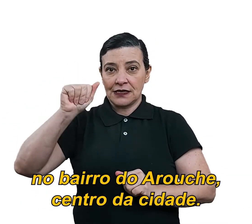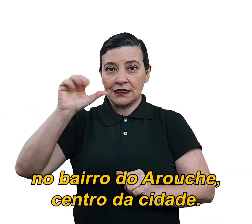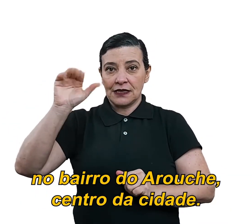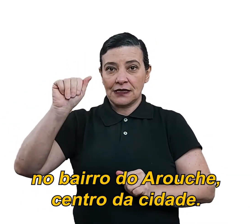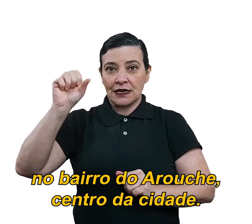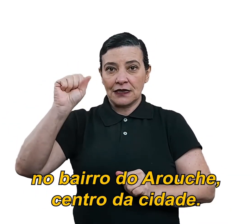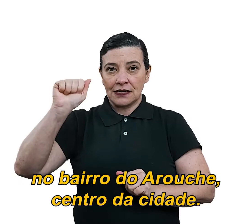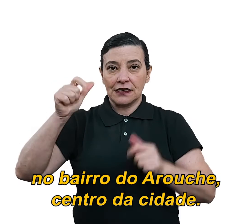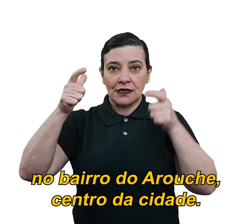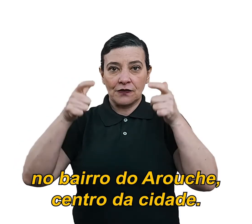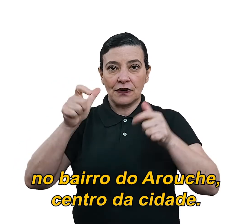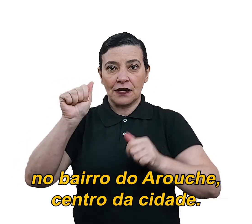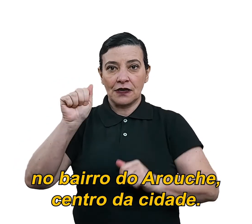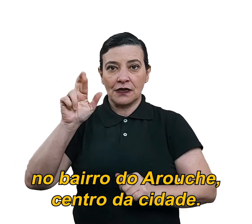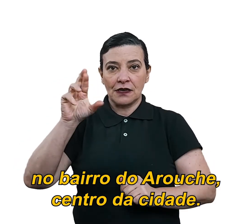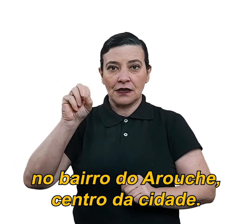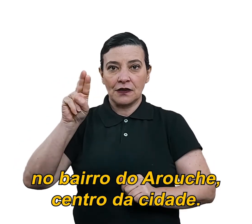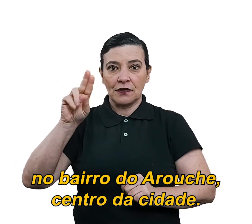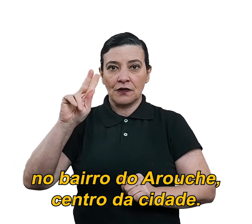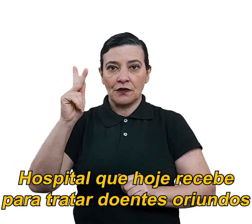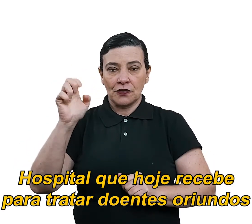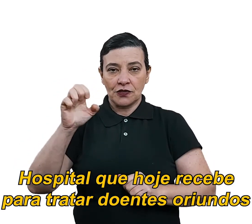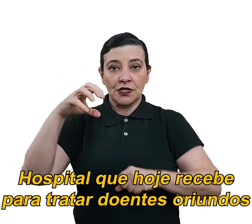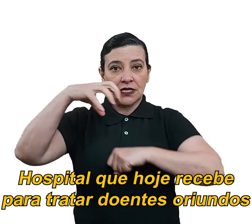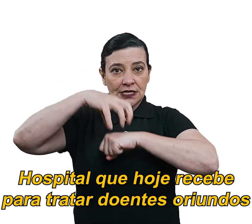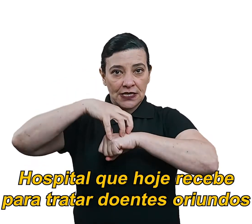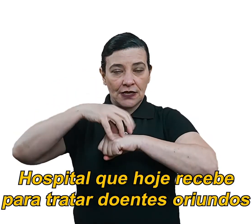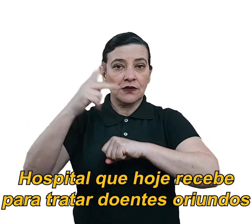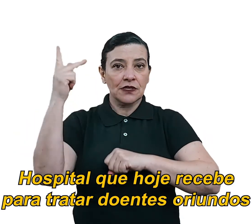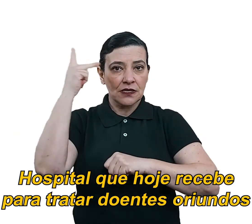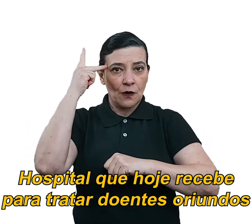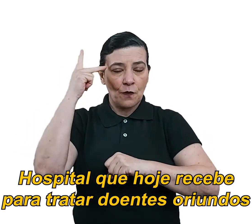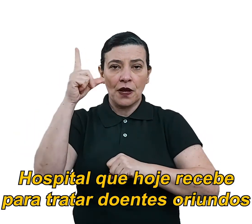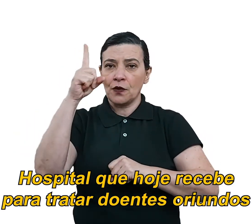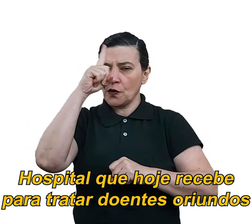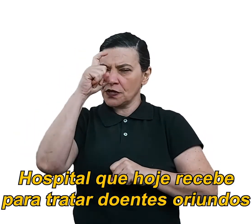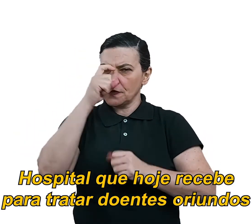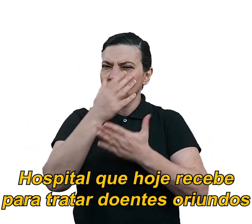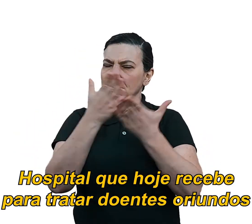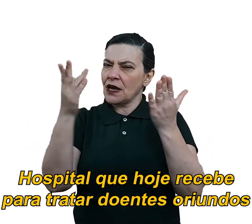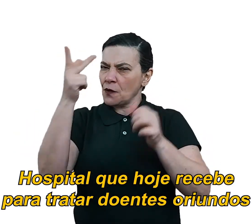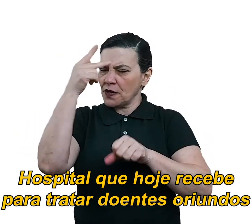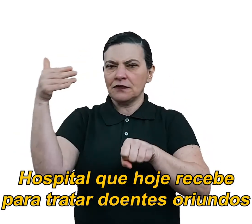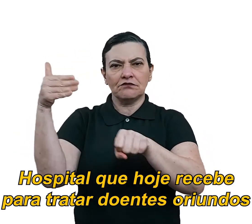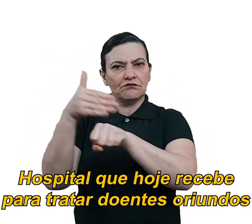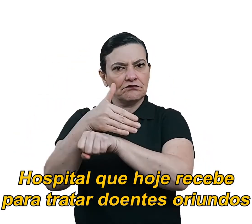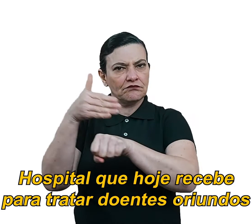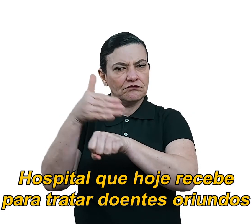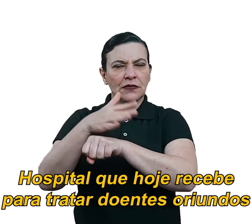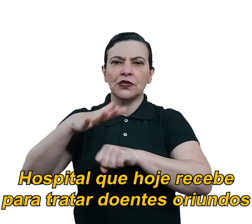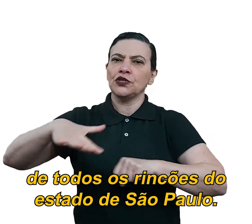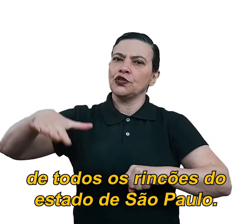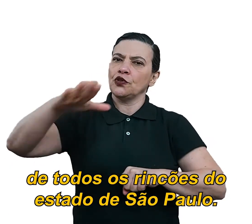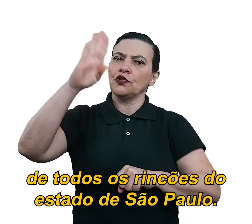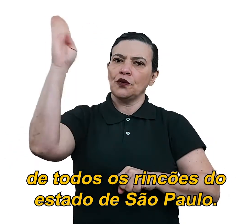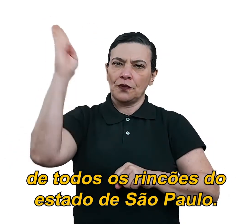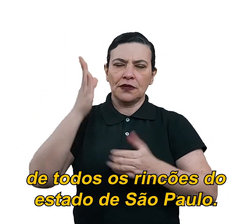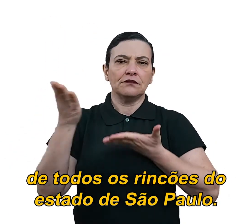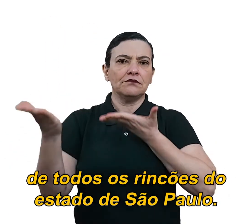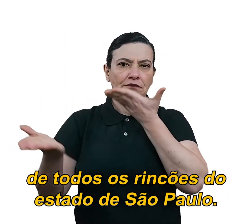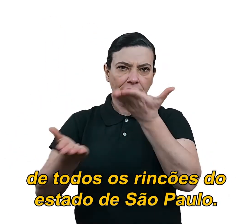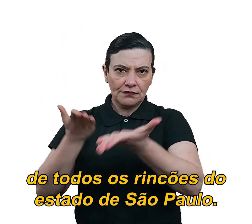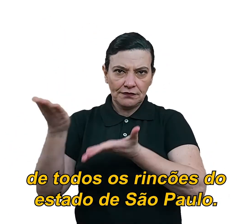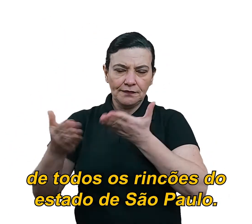no bairro do Aroche, centro da cidade, hospital que hoje recebe para tratar doentes oriundos de todos os